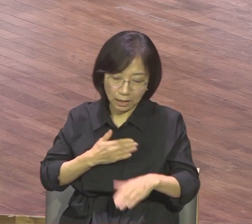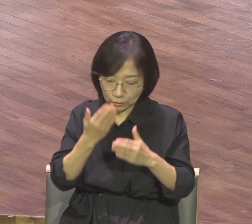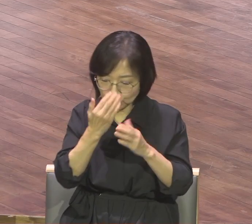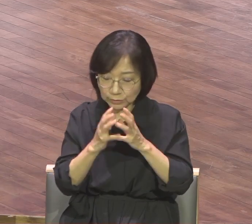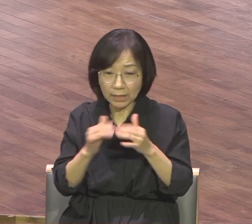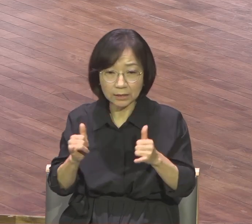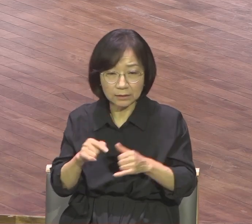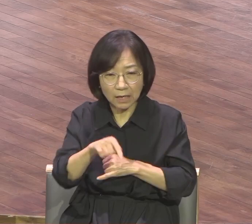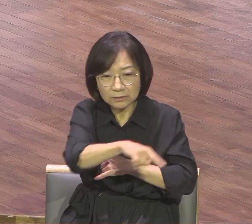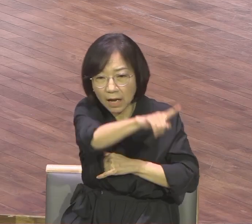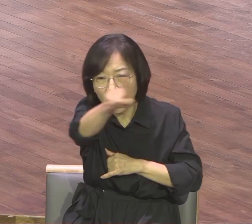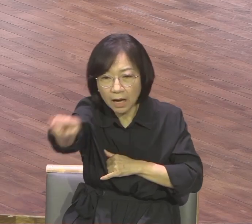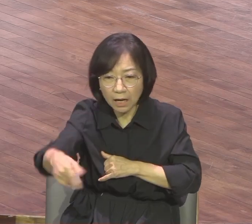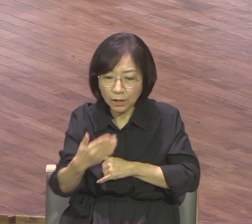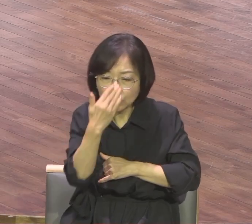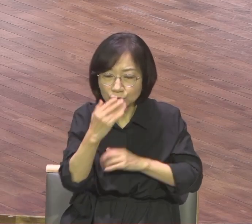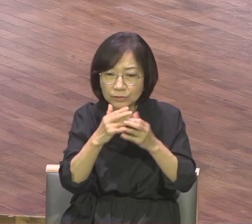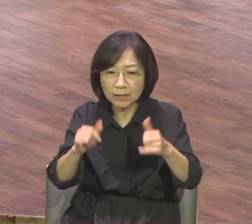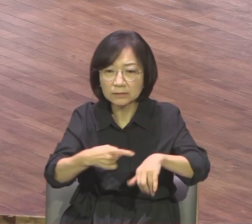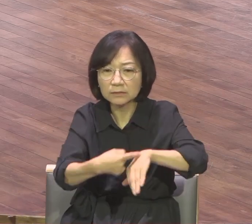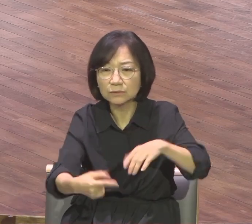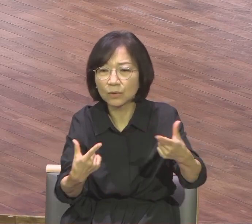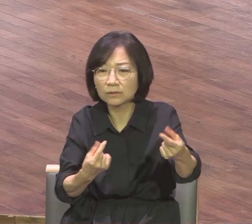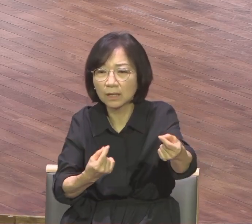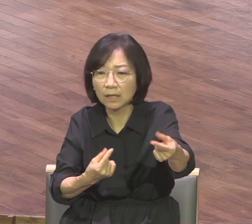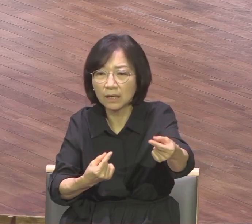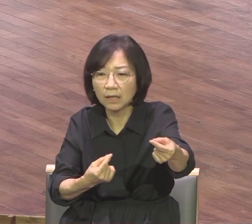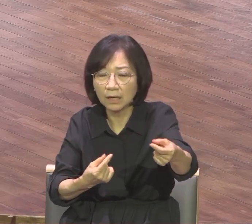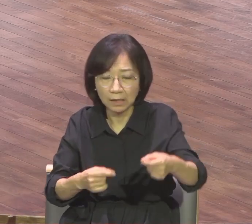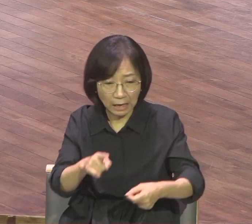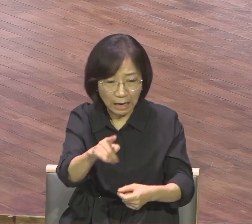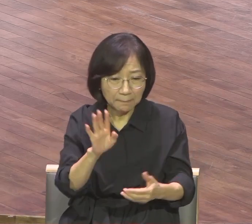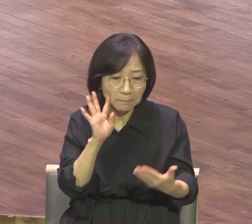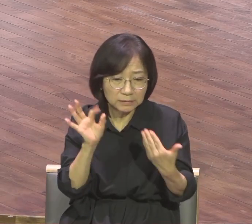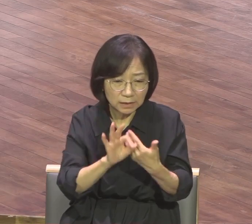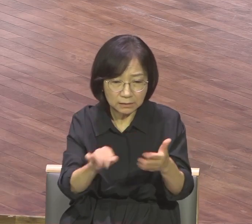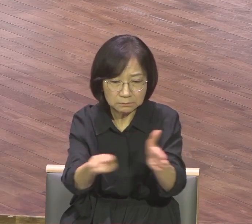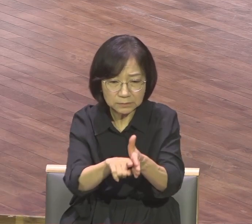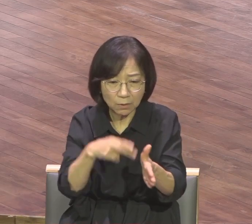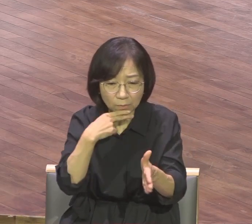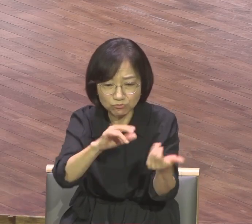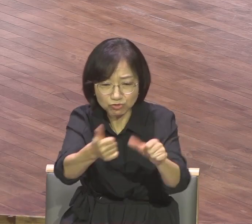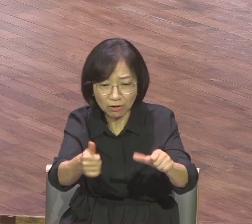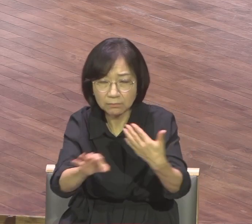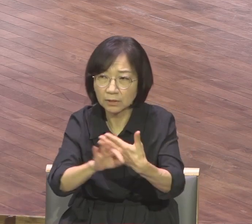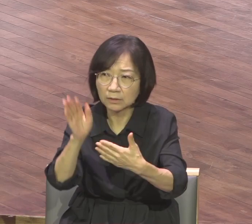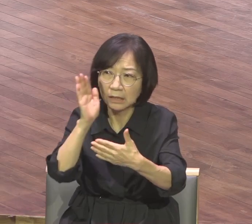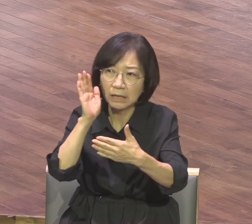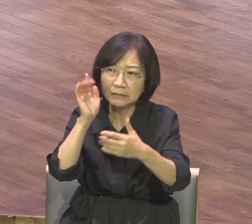지옥불에. 갔다 왔잖아요. 바울은 다 보고 왔잖아요. 너무 기가 막혔어.